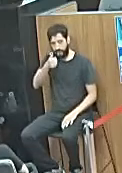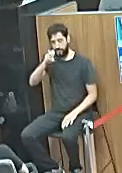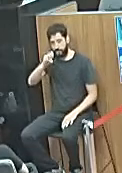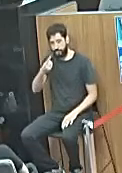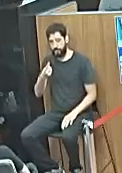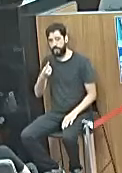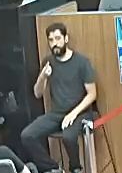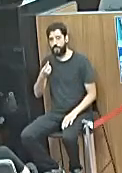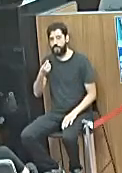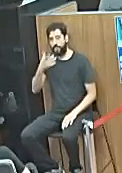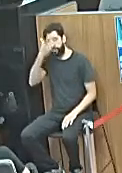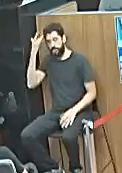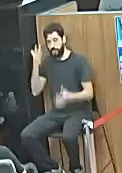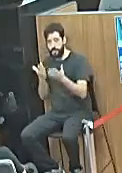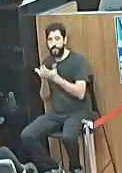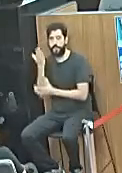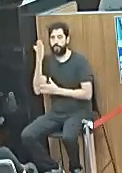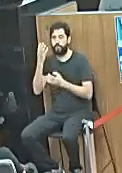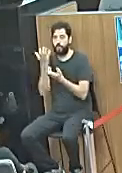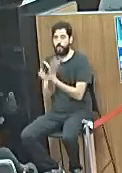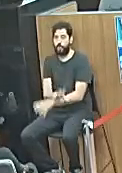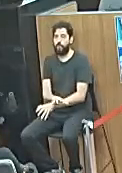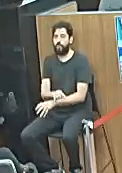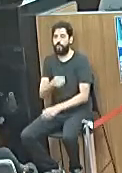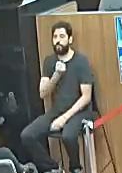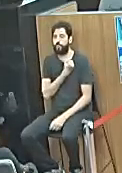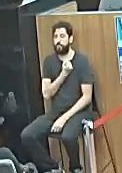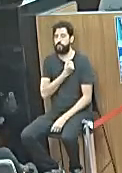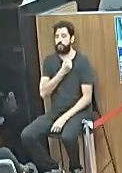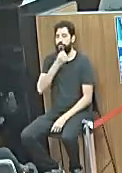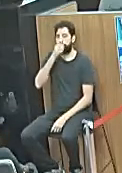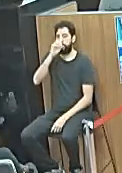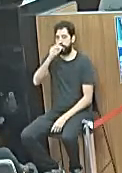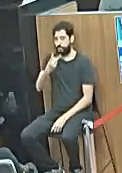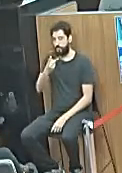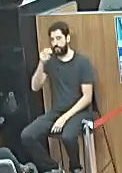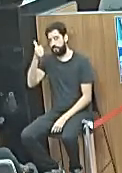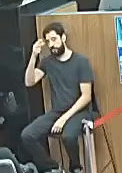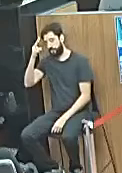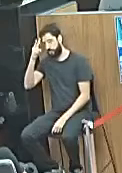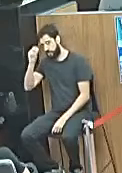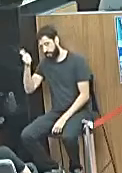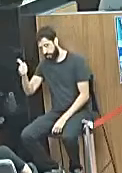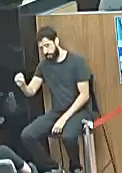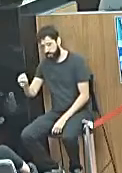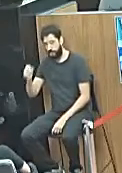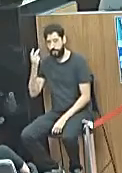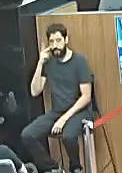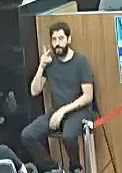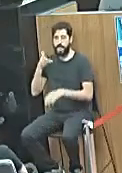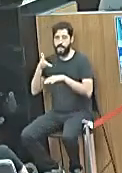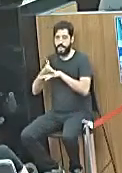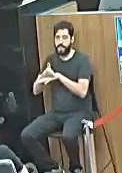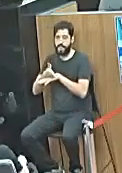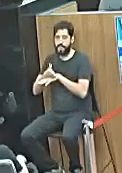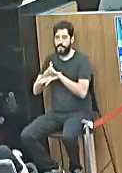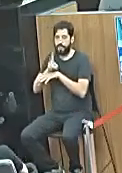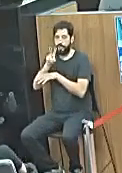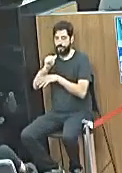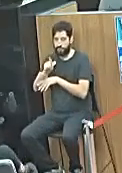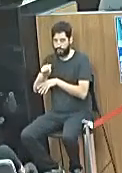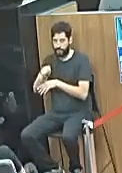candidatos aprovados no concurso público número 02 de 2018 para o provimento do cargo de escrivão de polícia